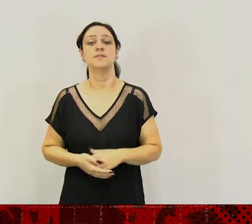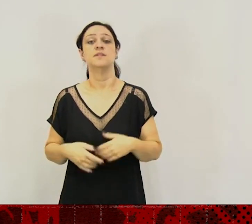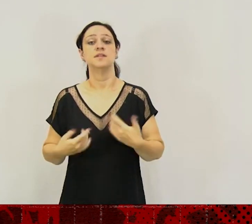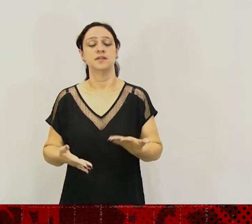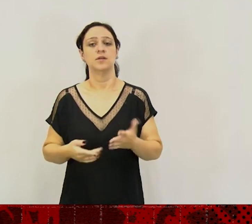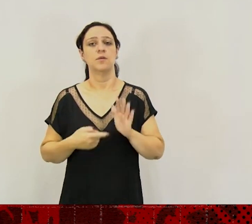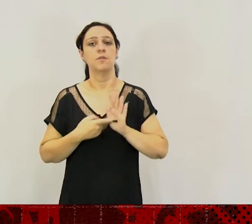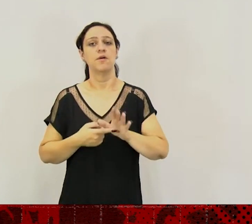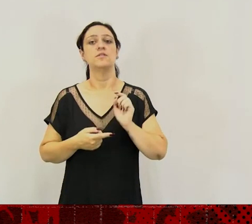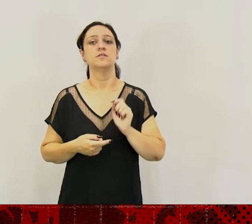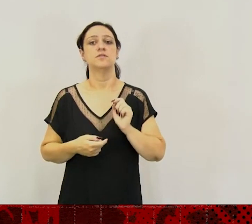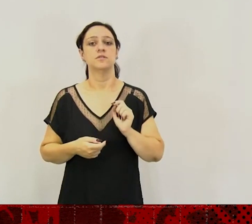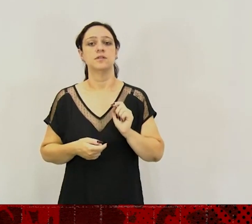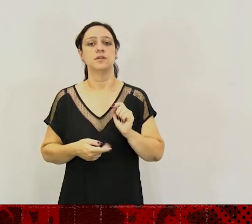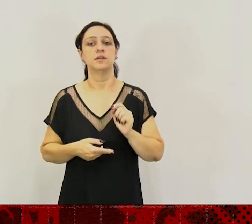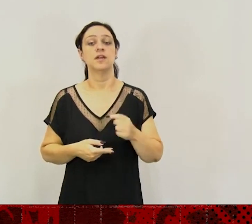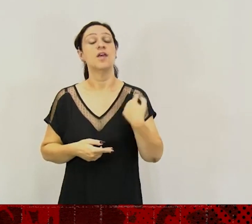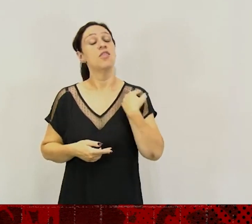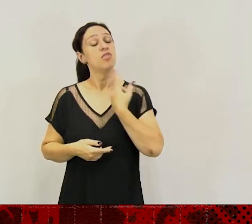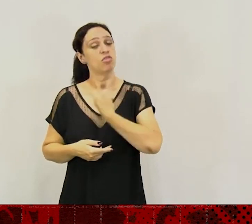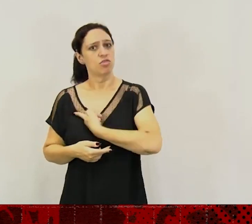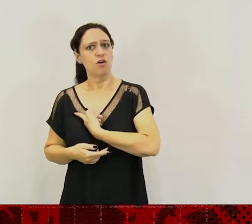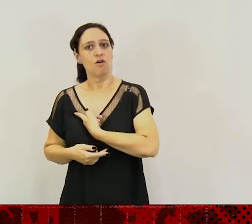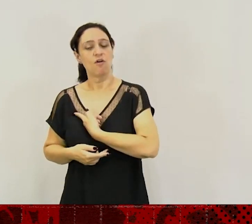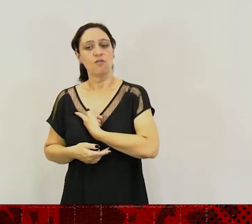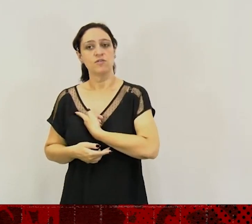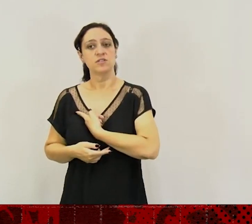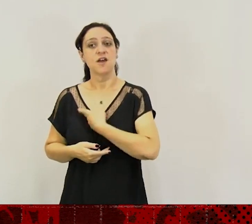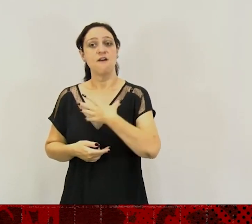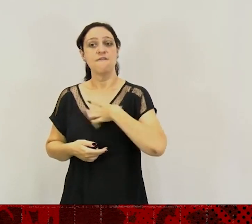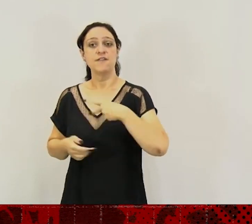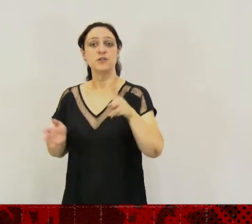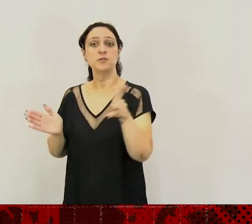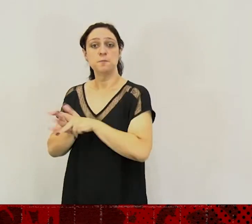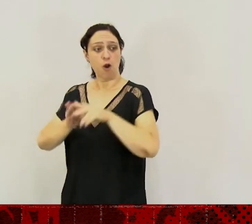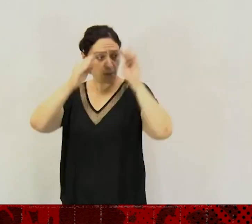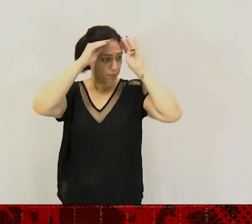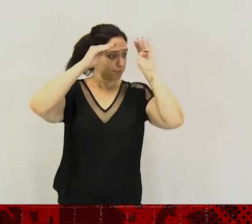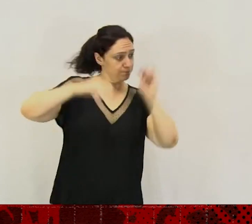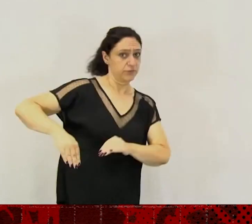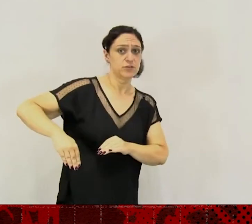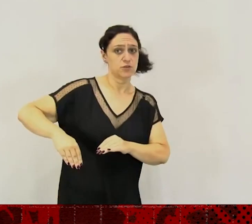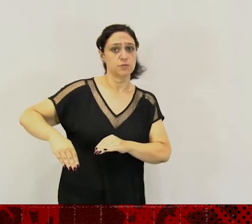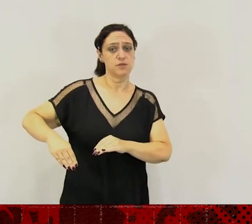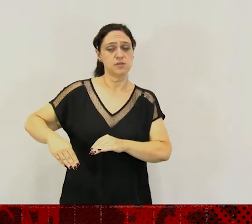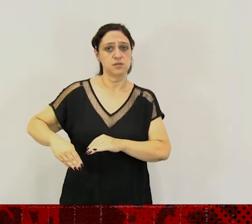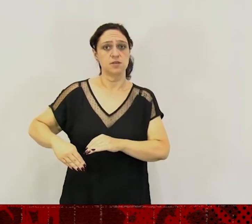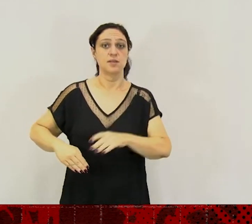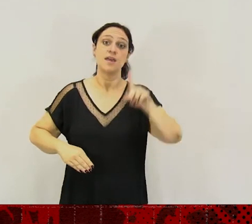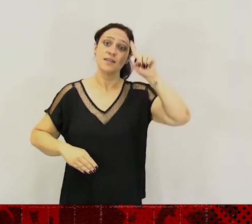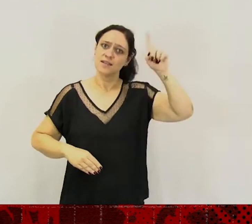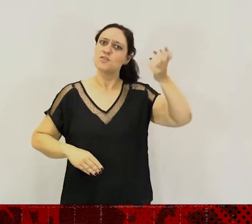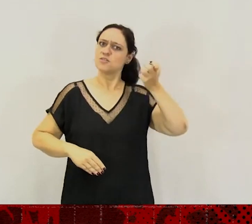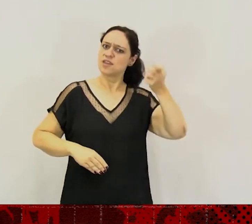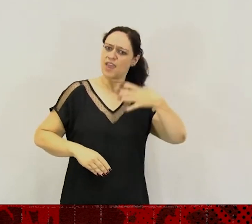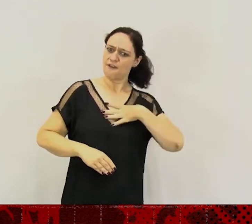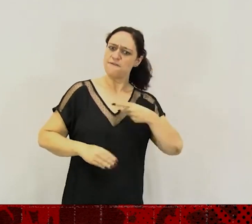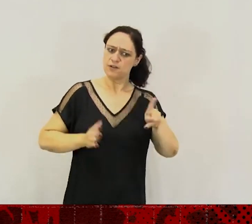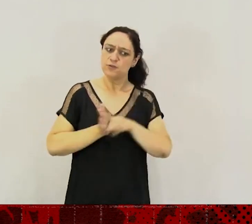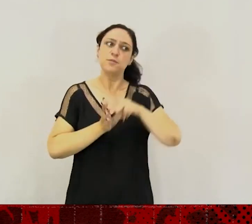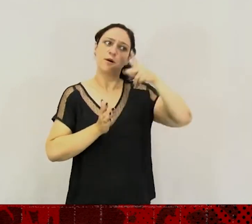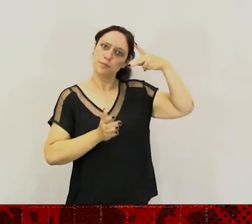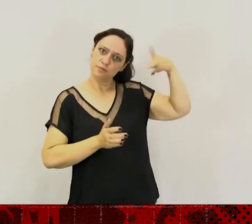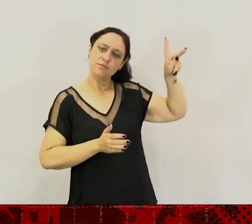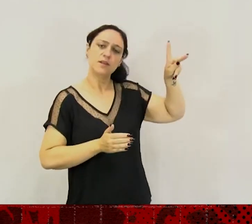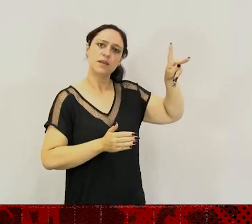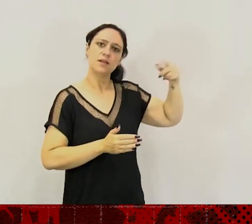E fala que nós andávamos como esses filhos da desobediência. Deus quer ter filhos, filhos de Deus,